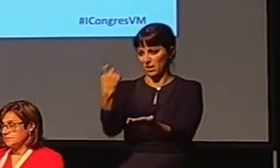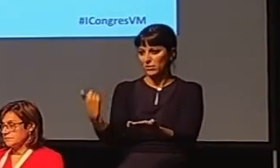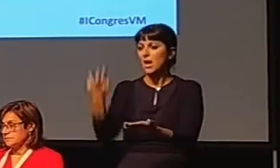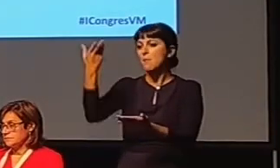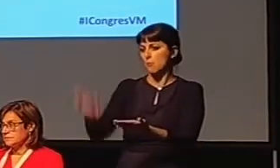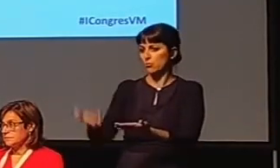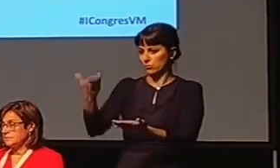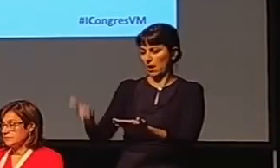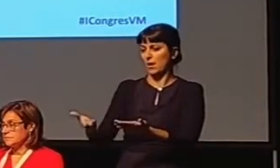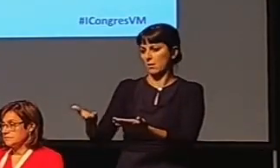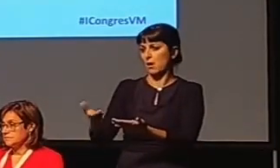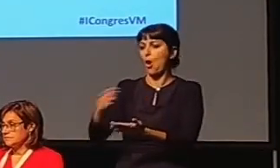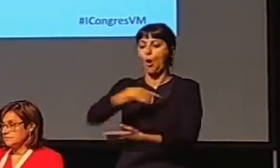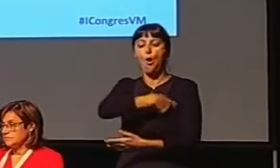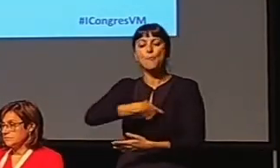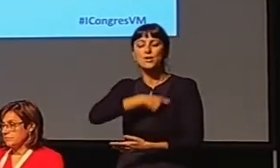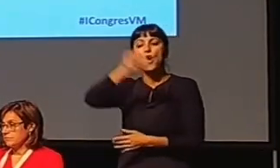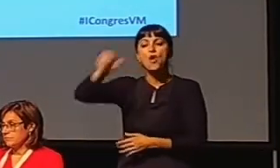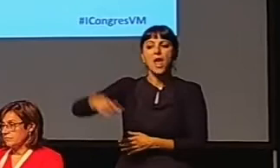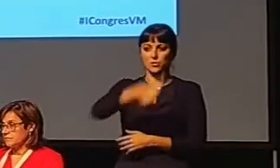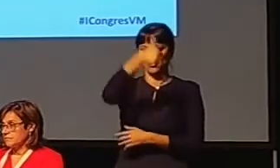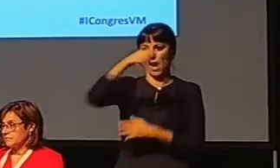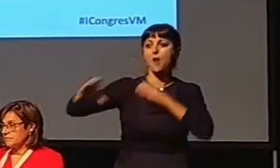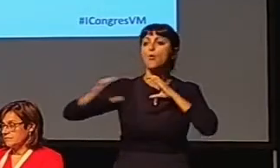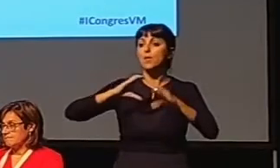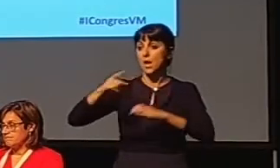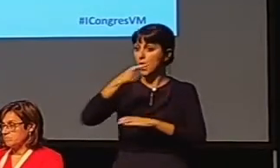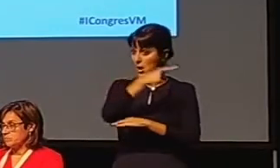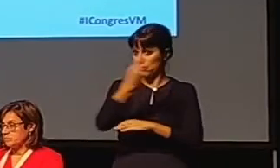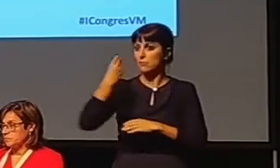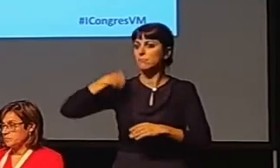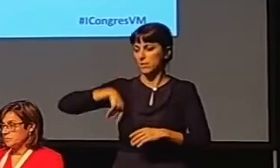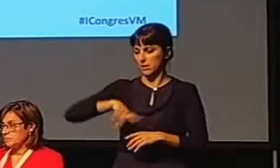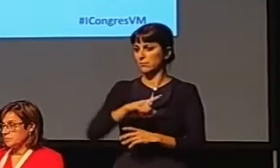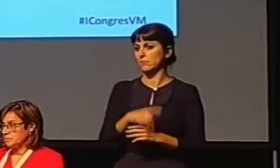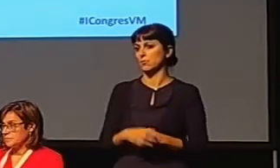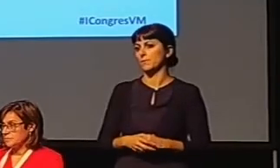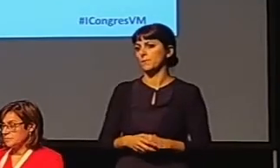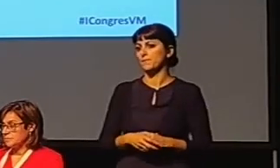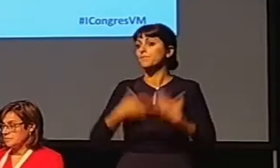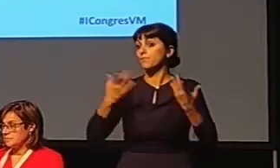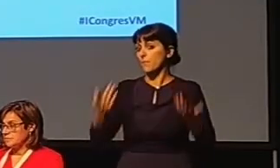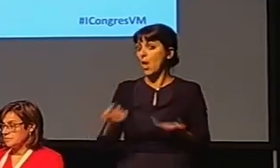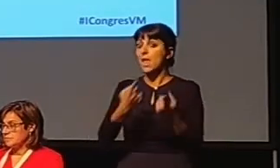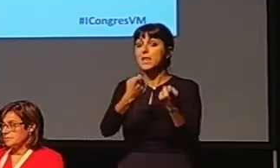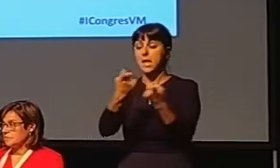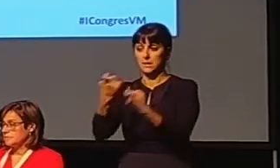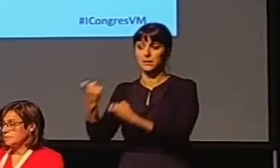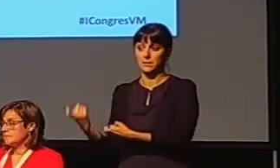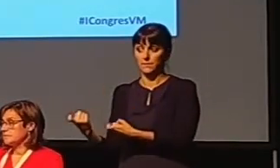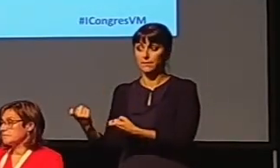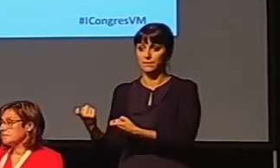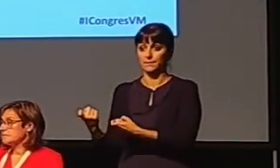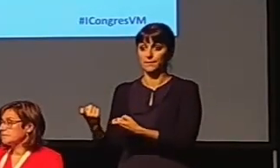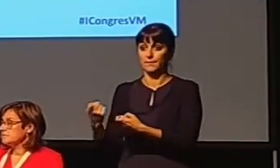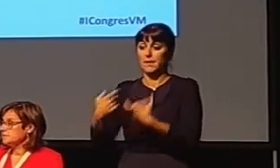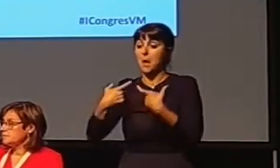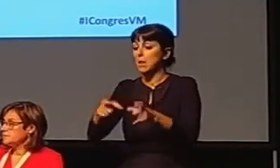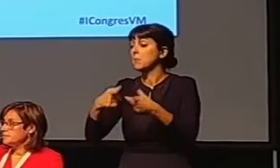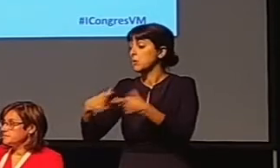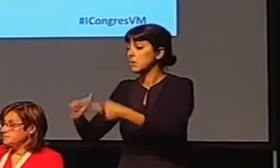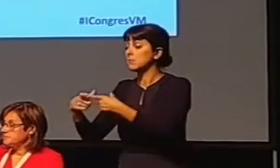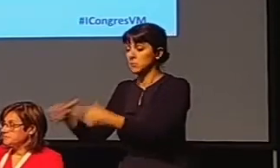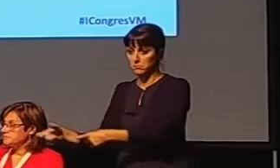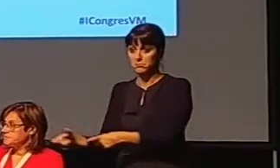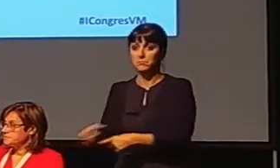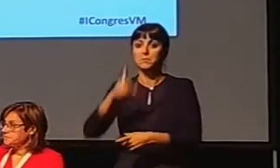Nacional de Coordinació, vale? I que això es traduïa en aquesta manca de coordinació entre els diferents departaments, entre les